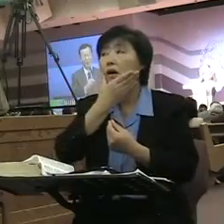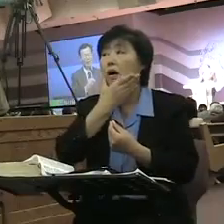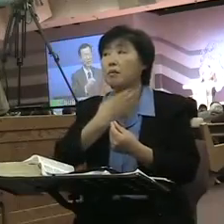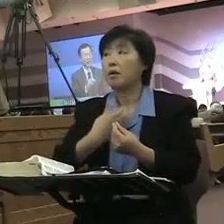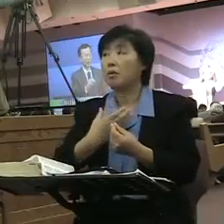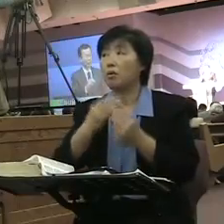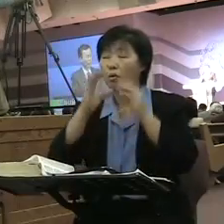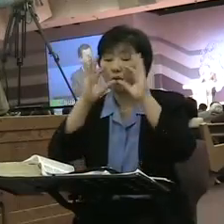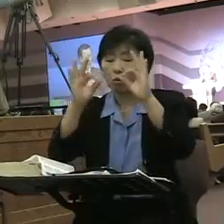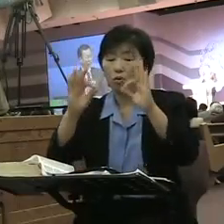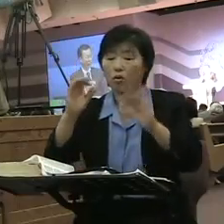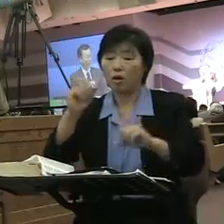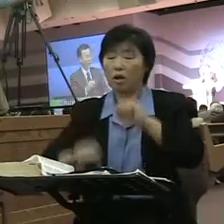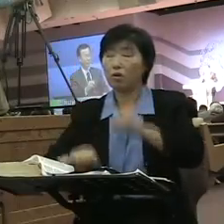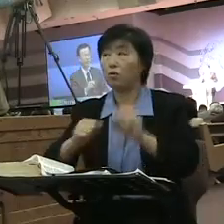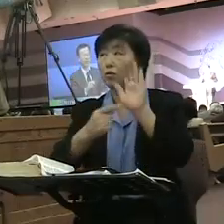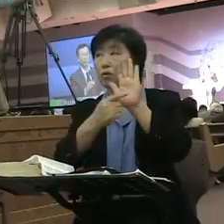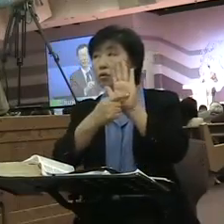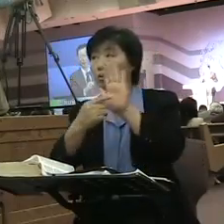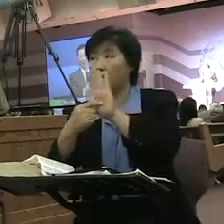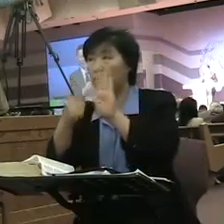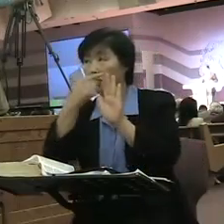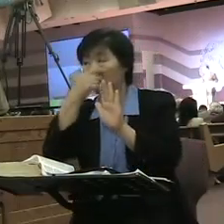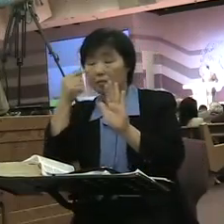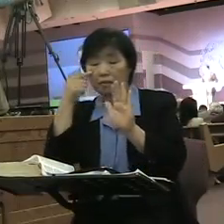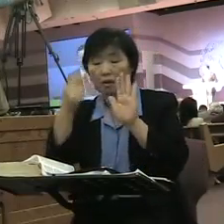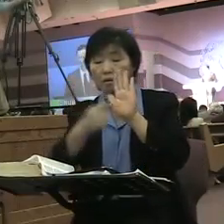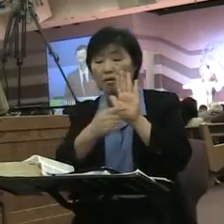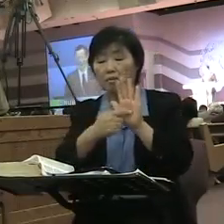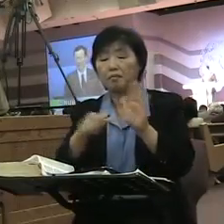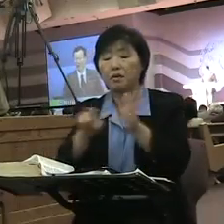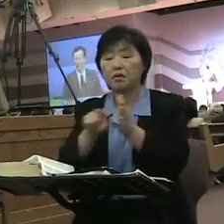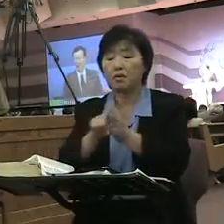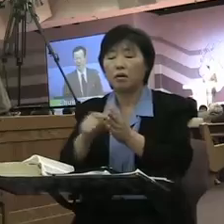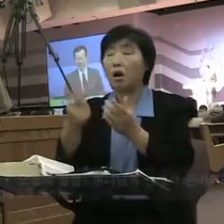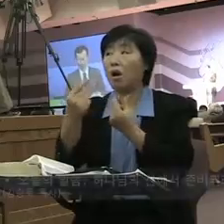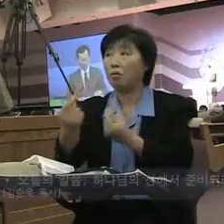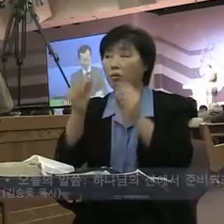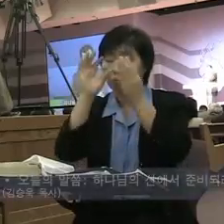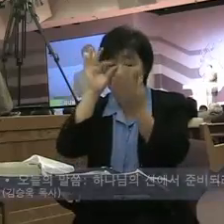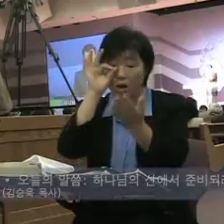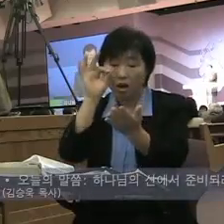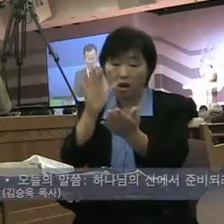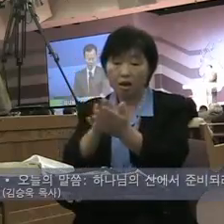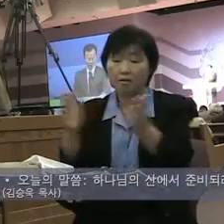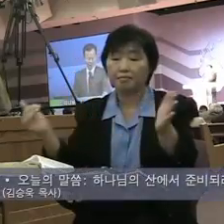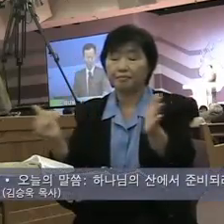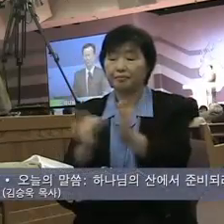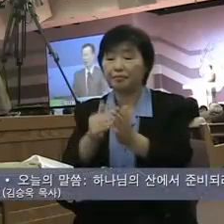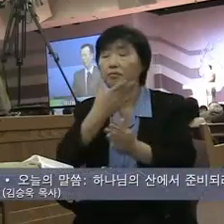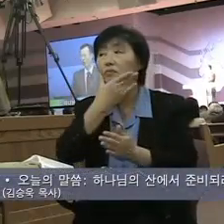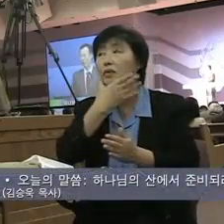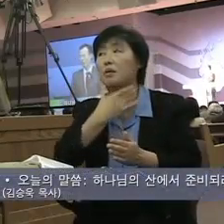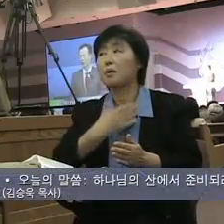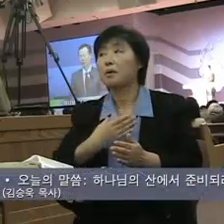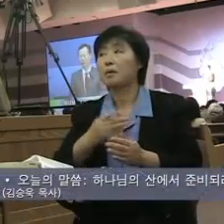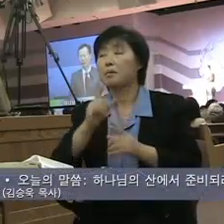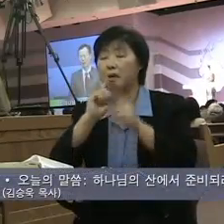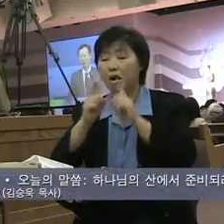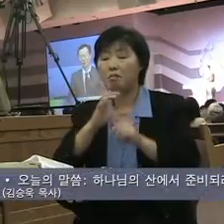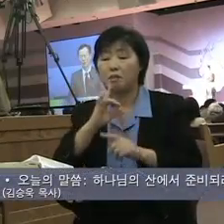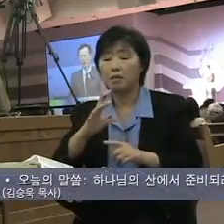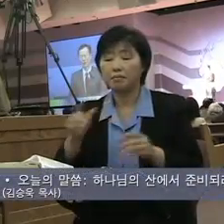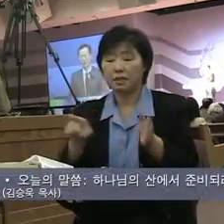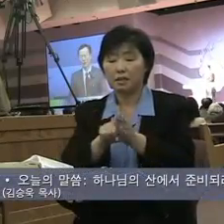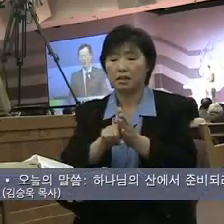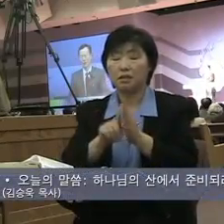보였던 행위로 증명된 믿음을 우리가 같이 보았습니다. 이 아브라함, 그는 말로만 믿었던